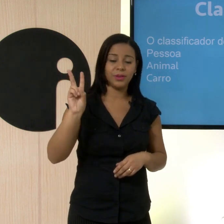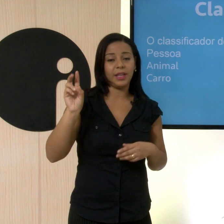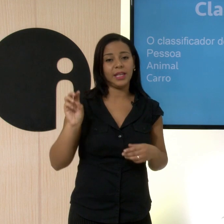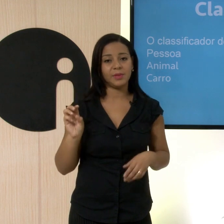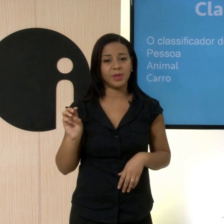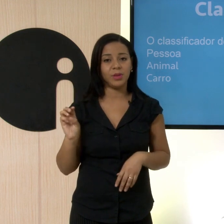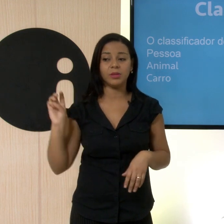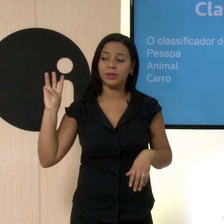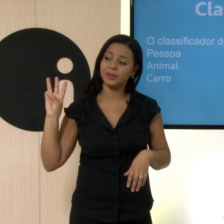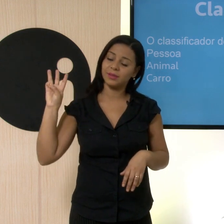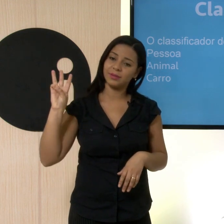3 pessoas,